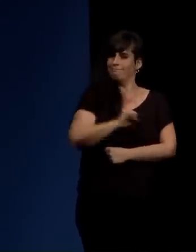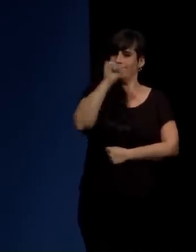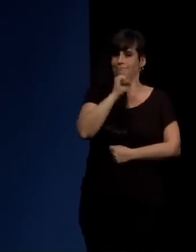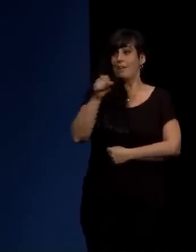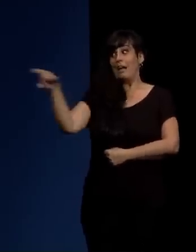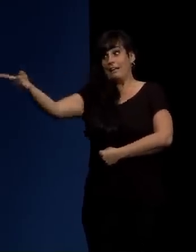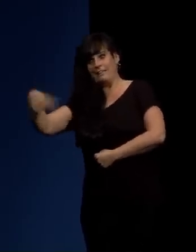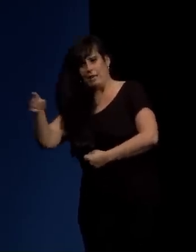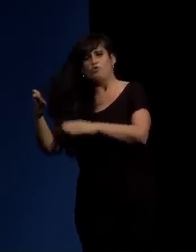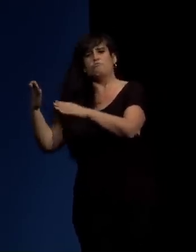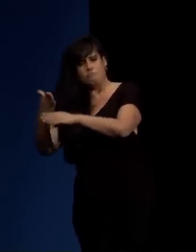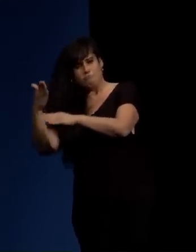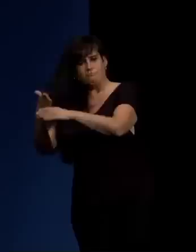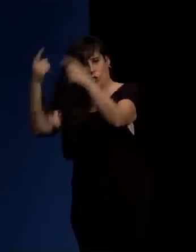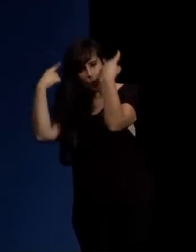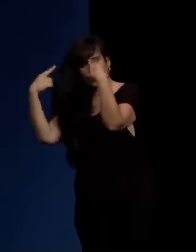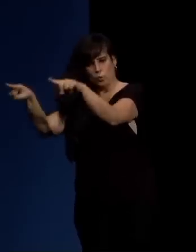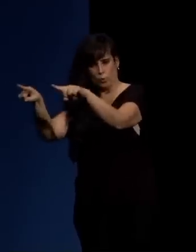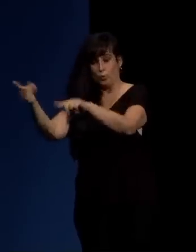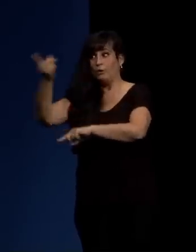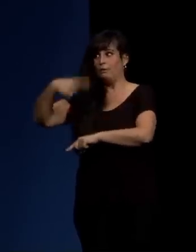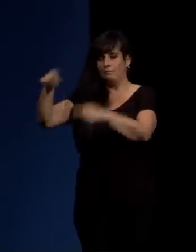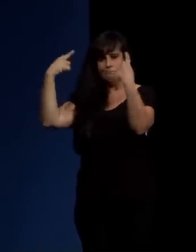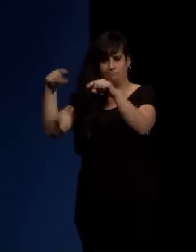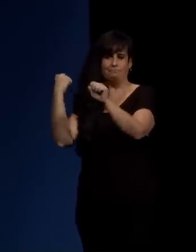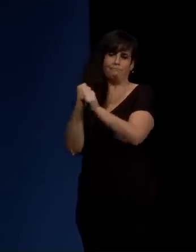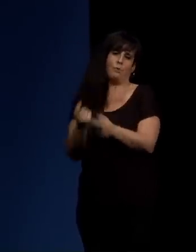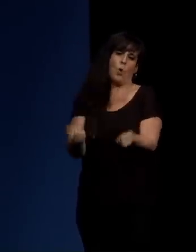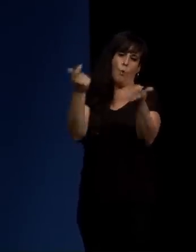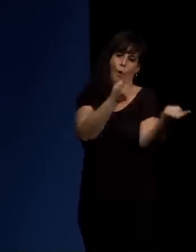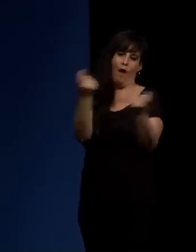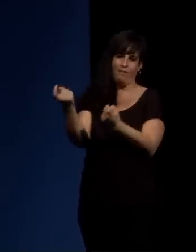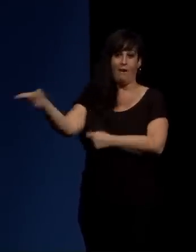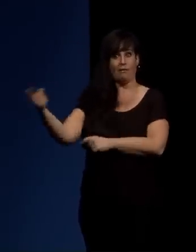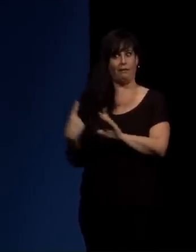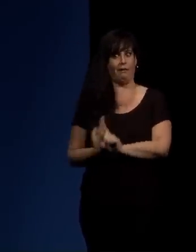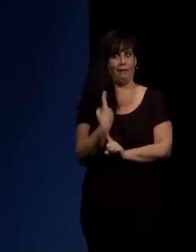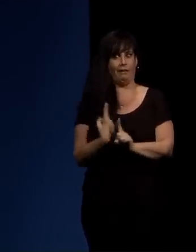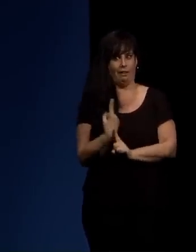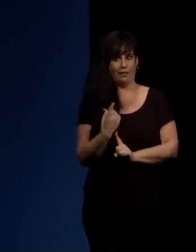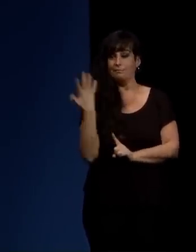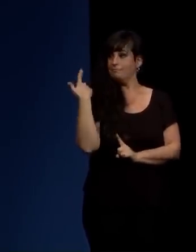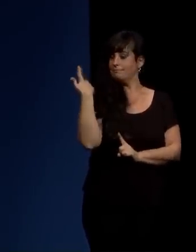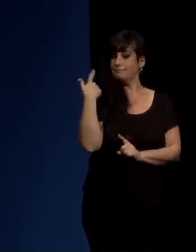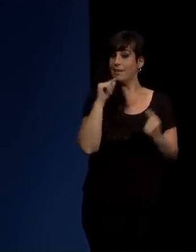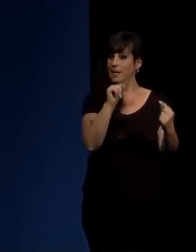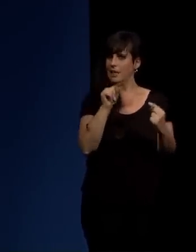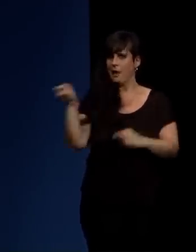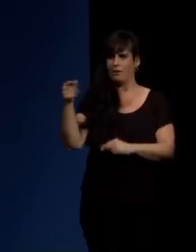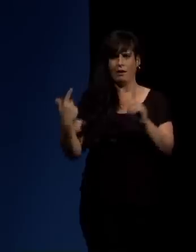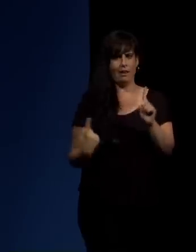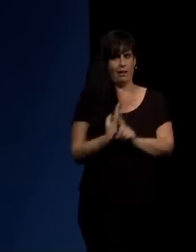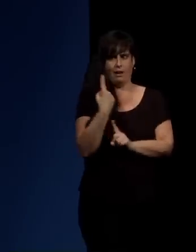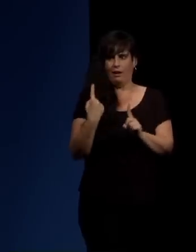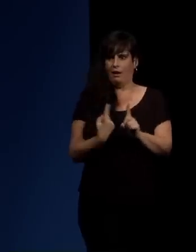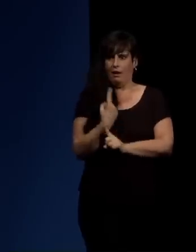a tropa que o acompañe, que corten un pouco de caña e que traballen un pouco. Estaba nervioso outro día no debate, perdeu moitas